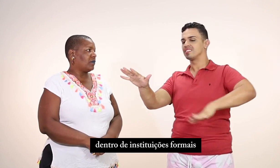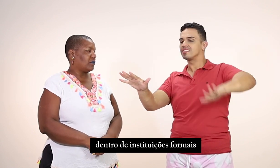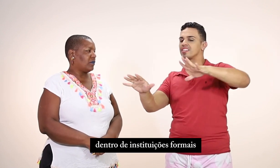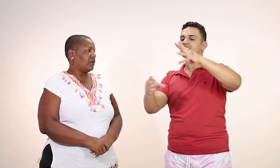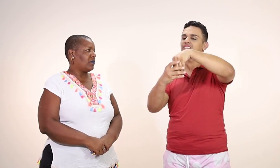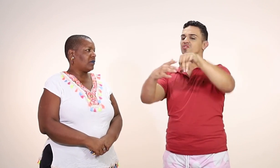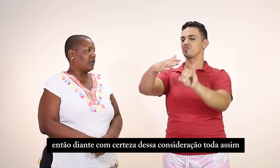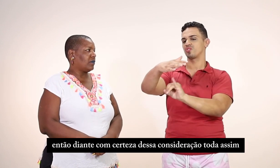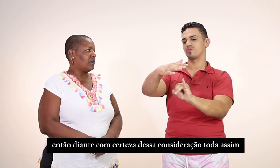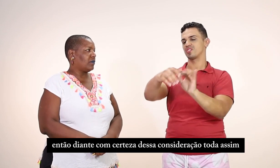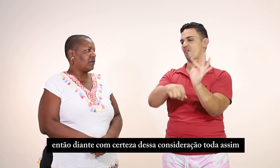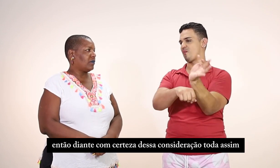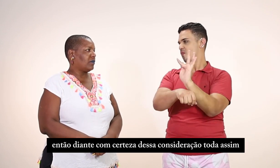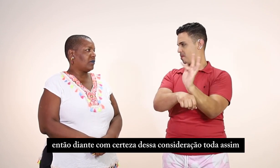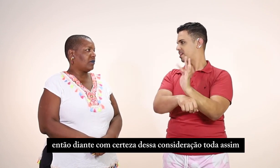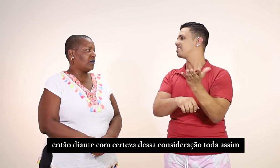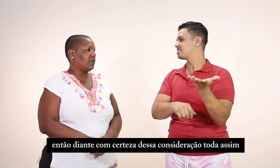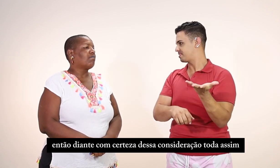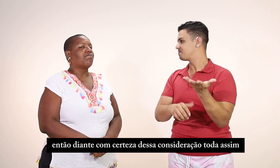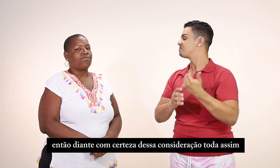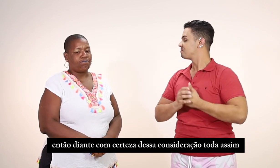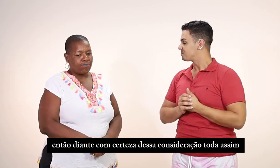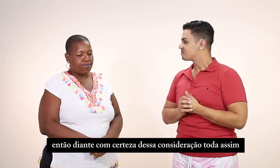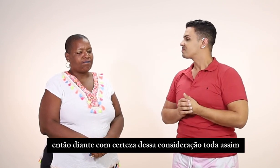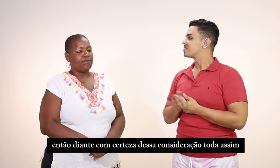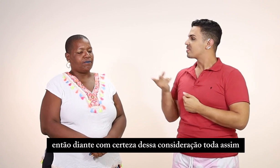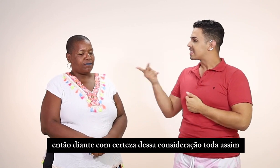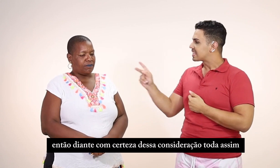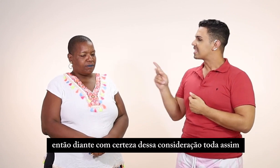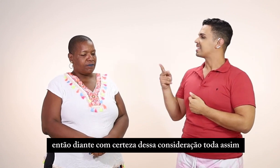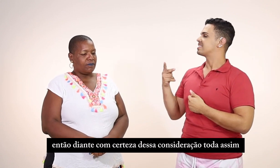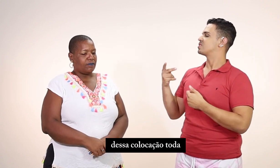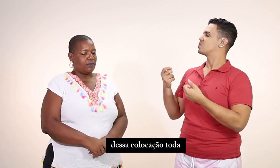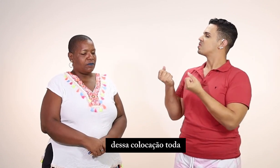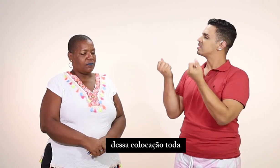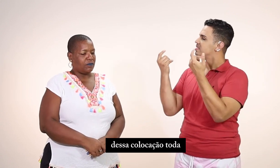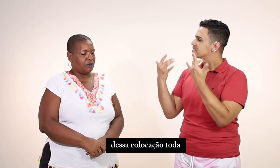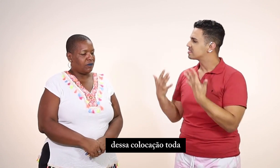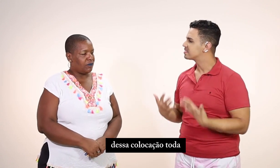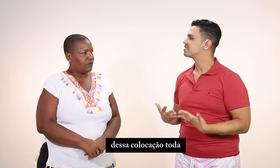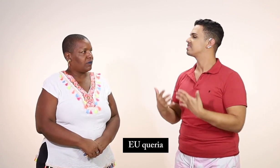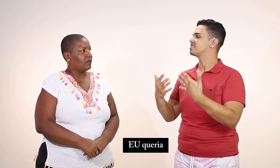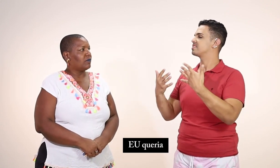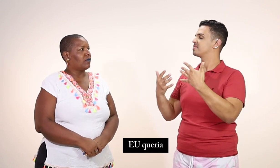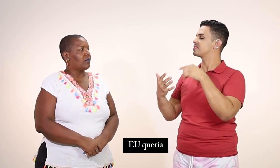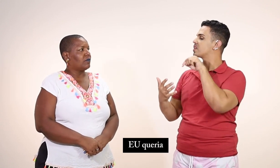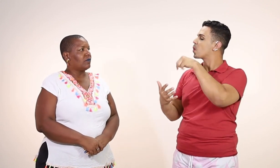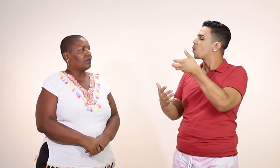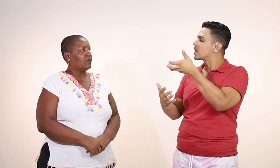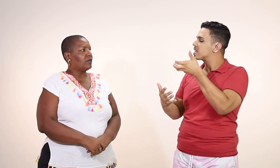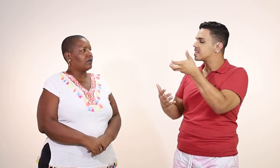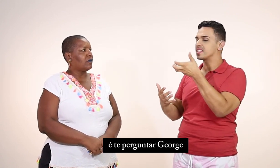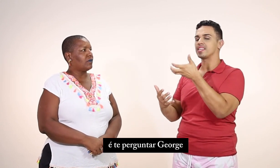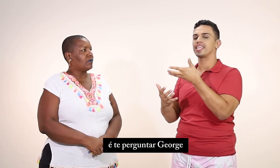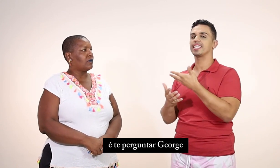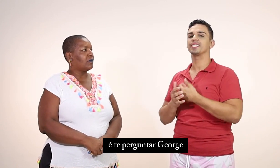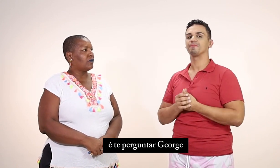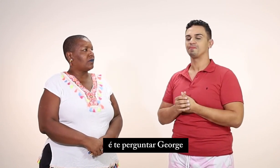formais. Então, diante Com certeza. dessa consideração toda, assim, dessa colocação toda, eu queria te